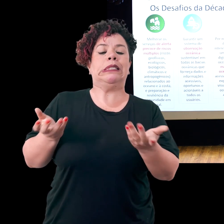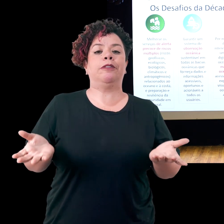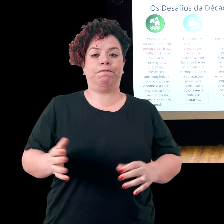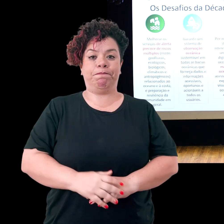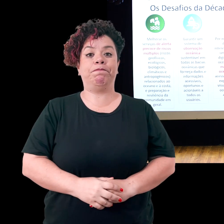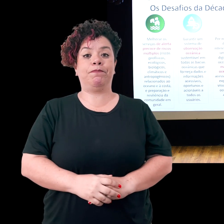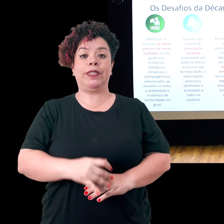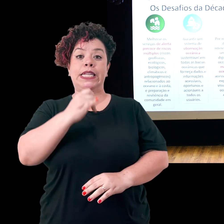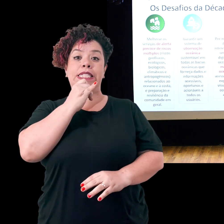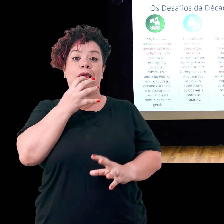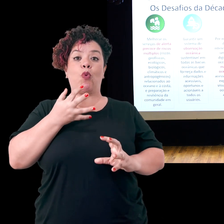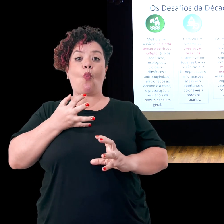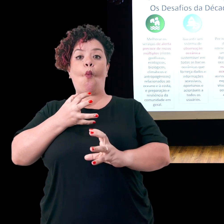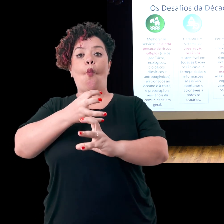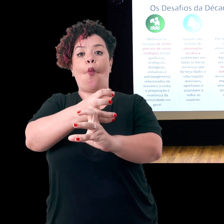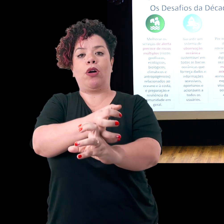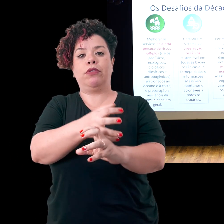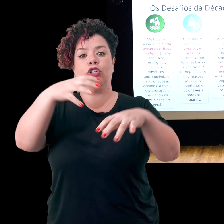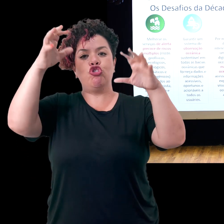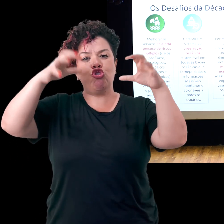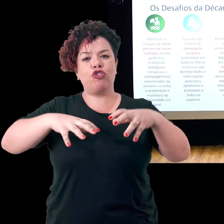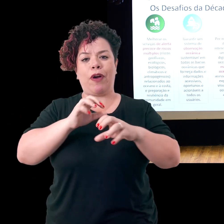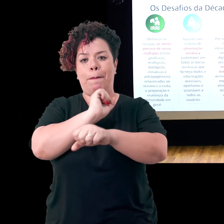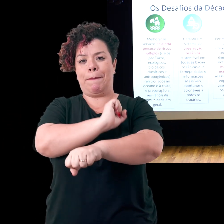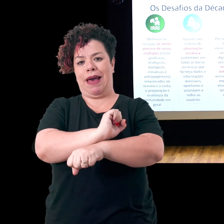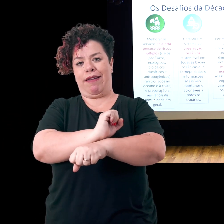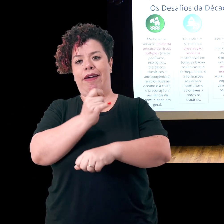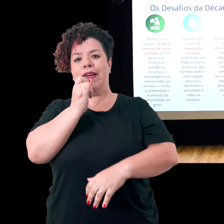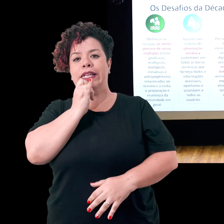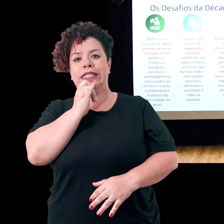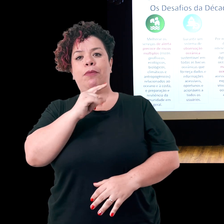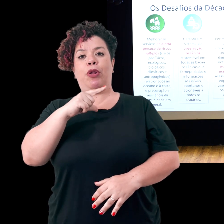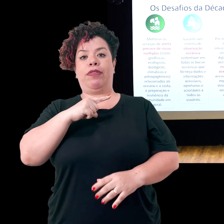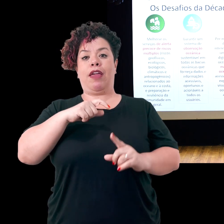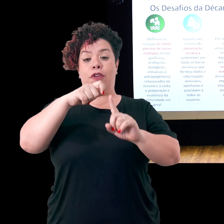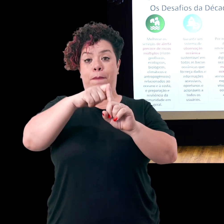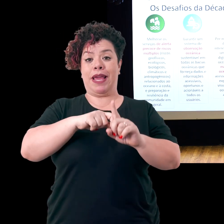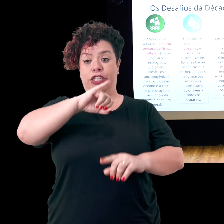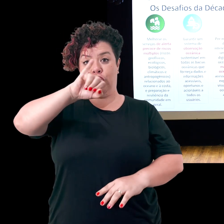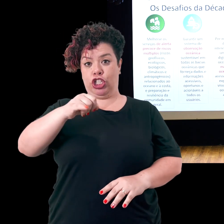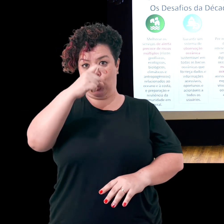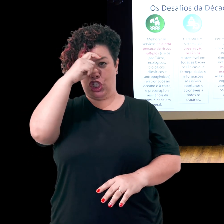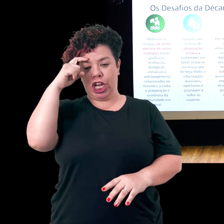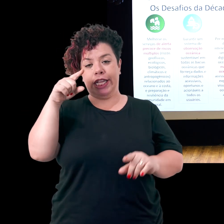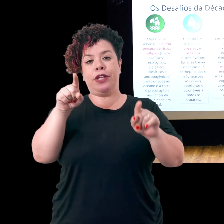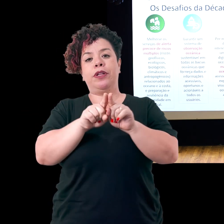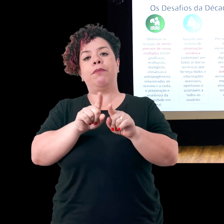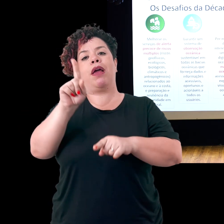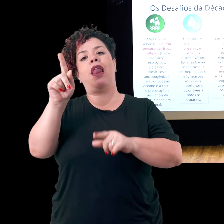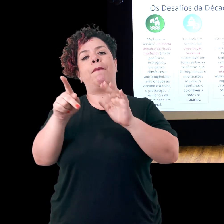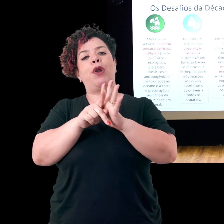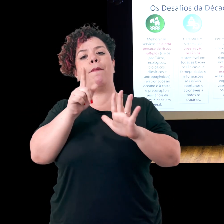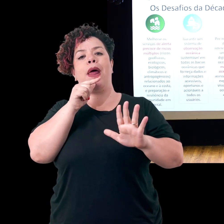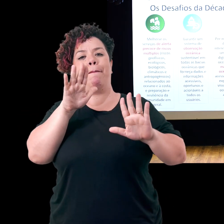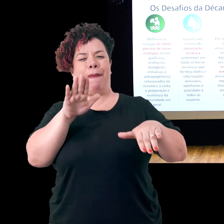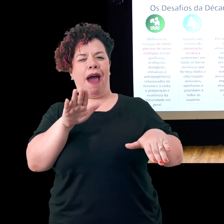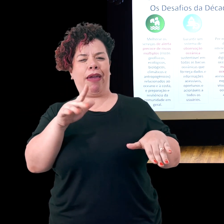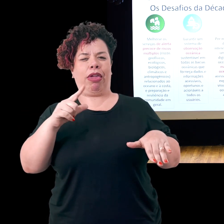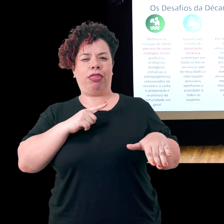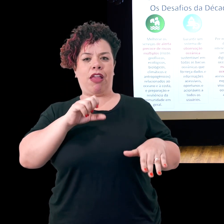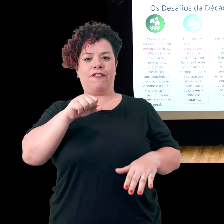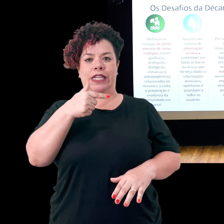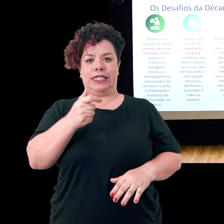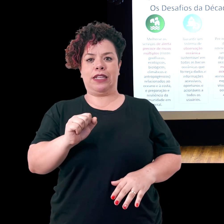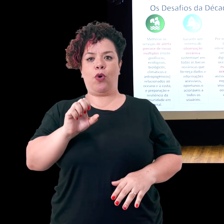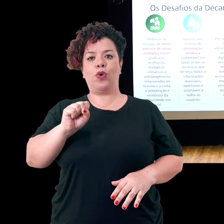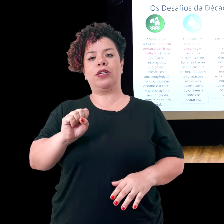monitorar. Secas também, né? Chuvas. A gente teve um episódio em janeiro, em São Sebastião, que